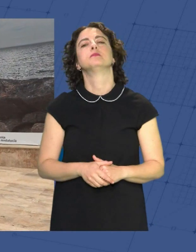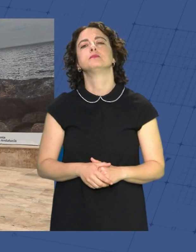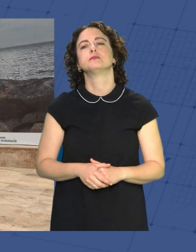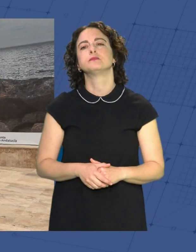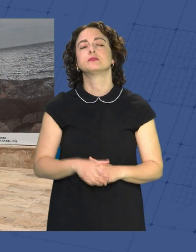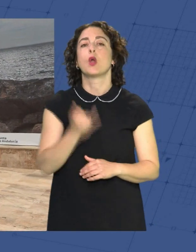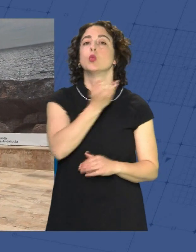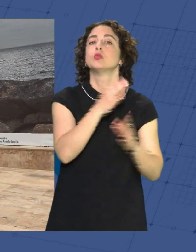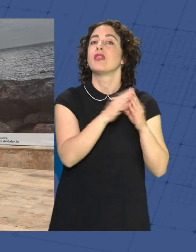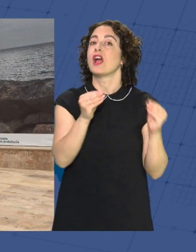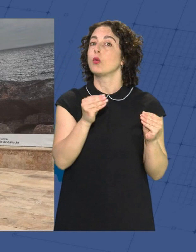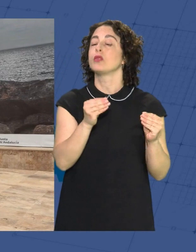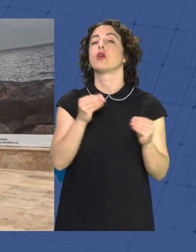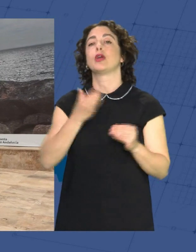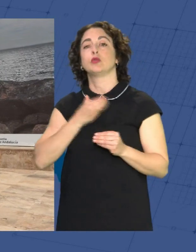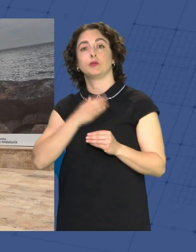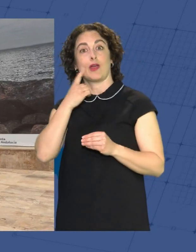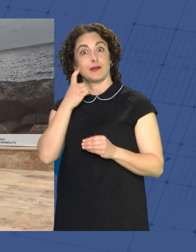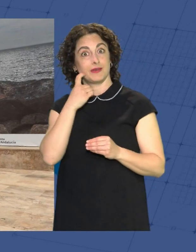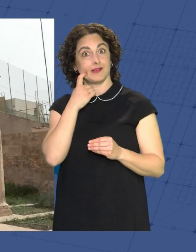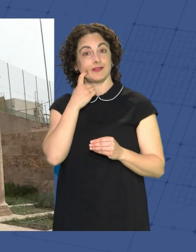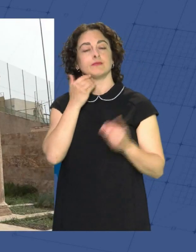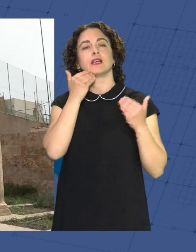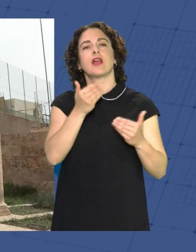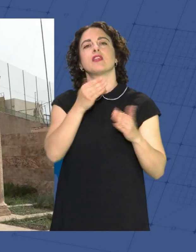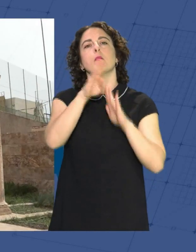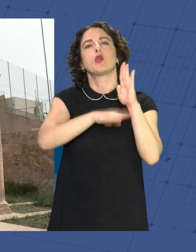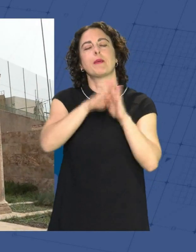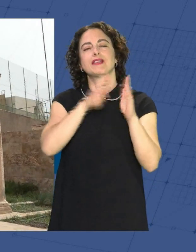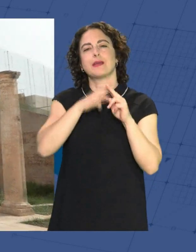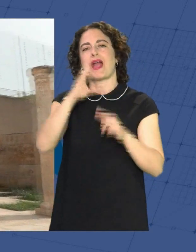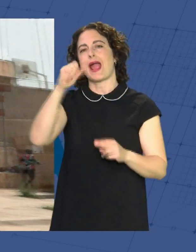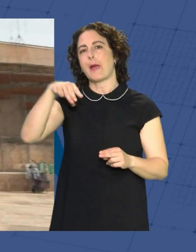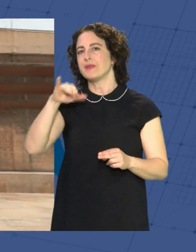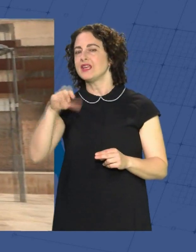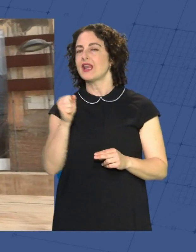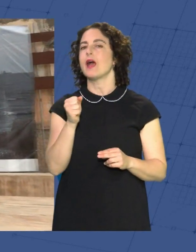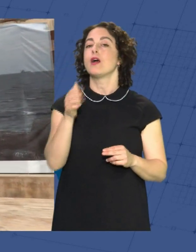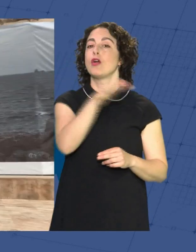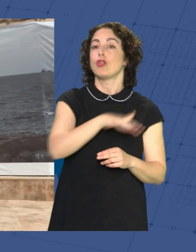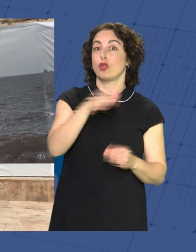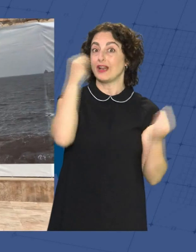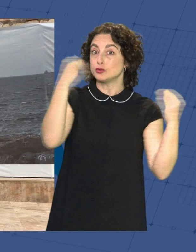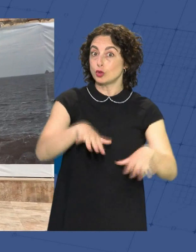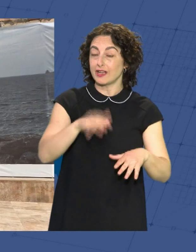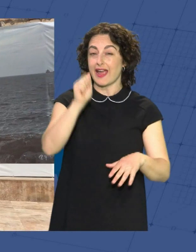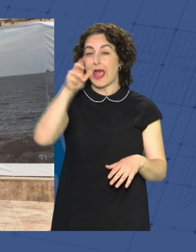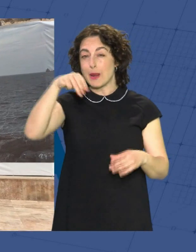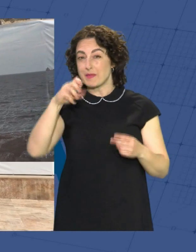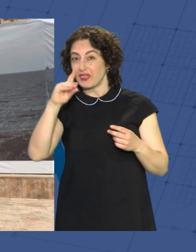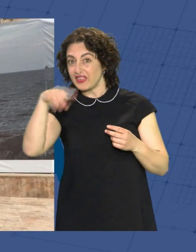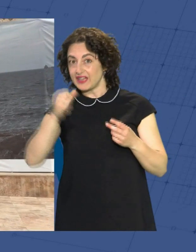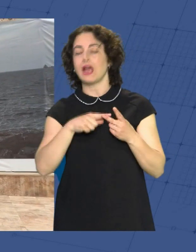Junta de Andalucía y Ayuntamiento de Almería, a través del programa Camina, han convertido el casco histórico, la Almedina y la Chanca